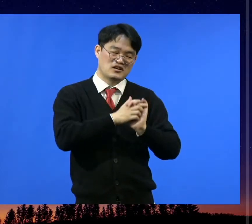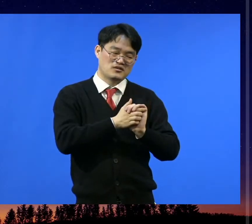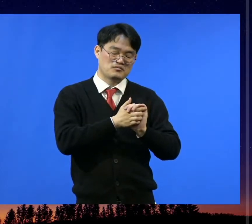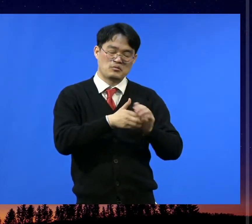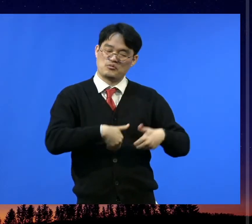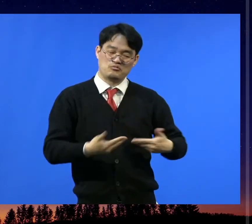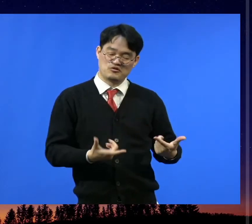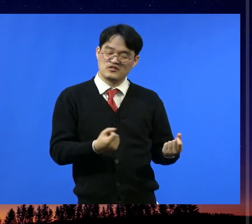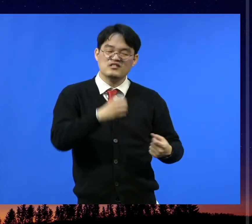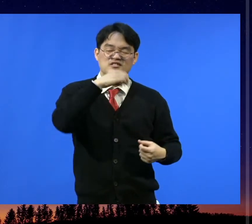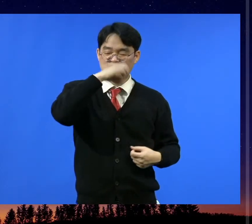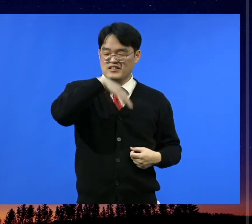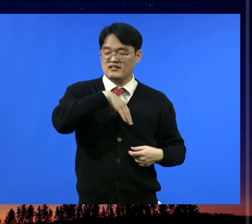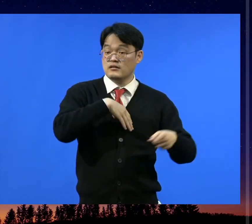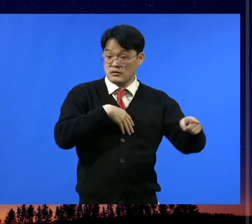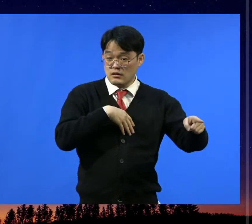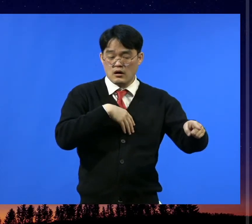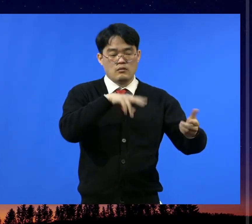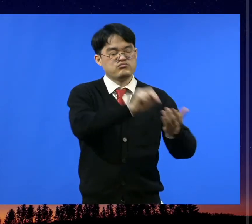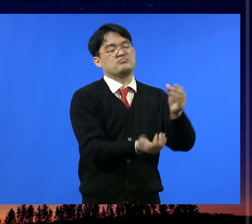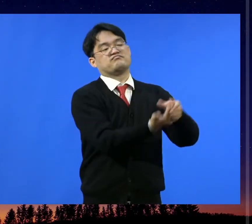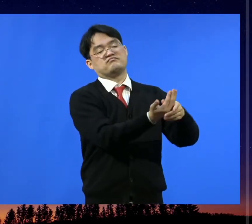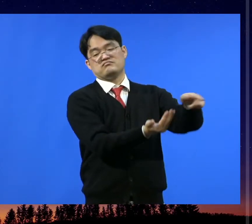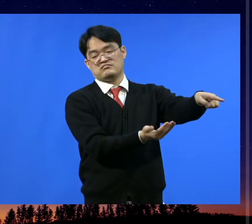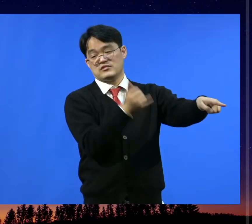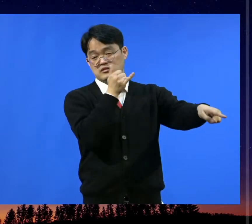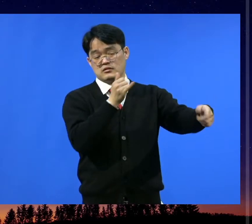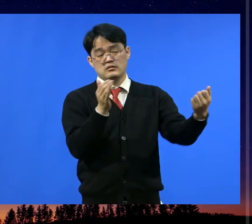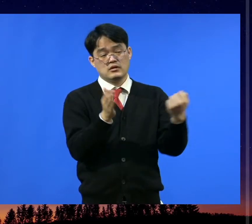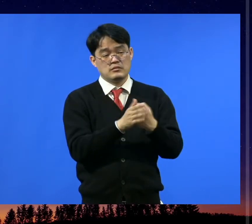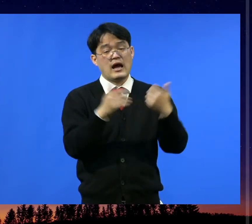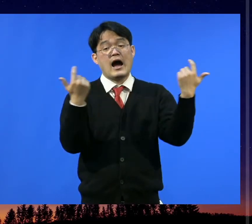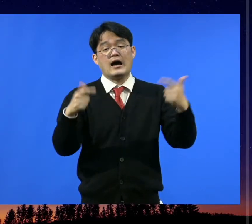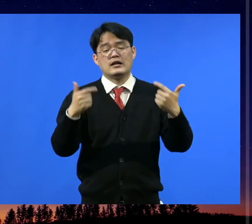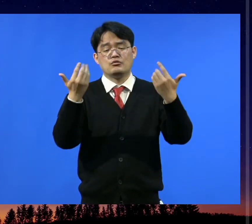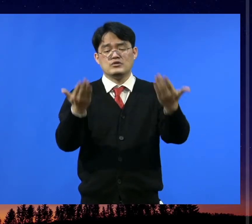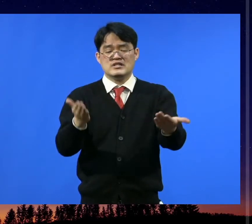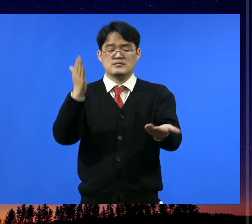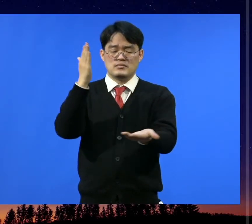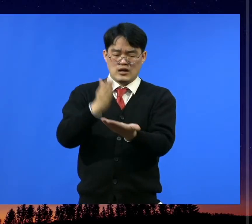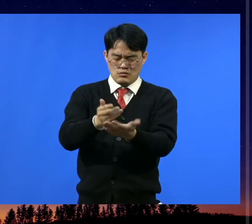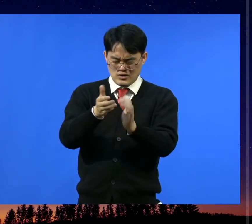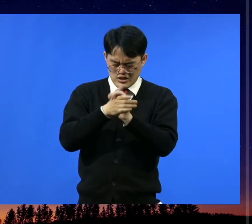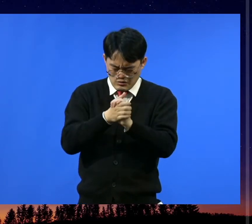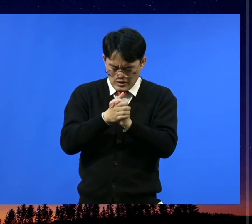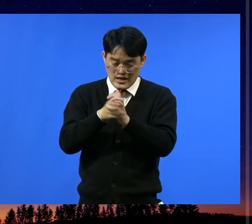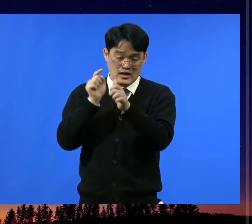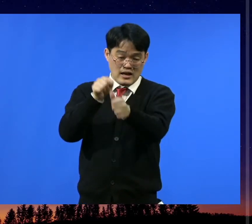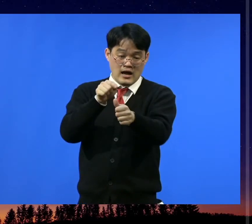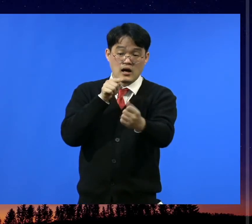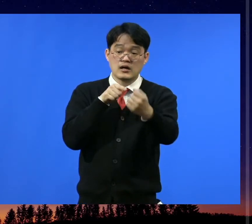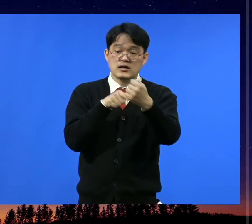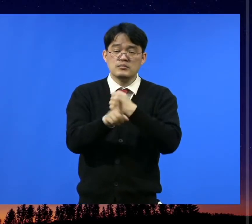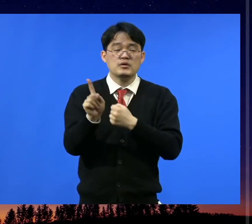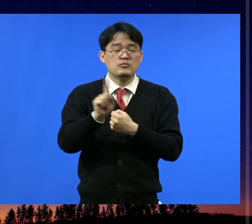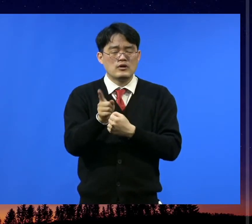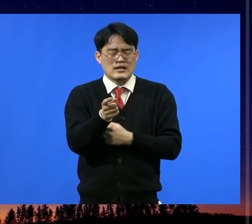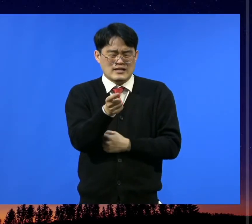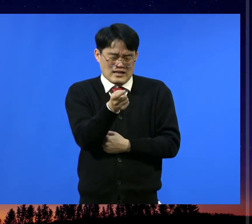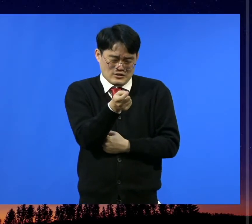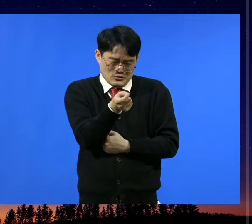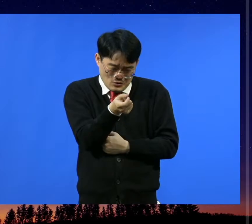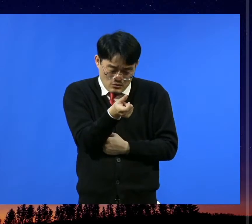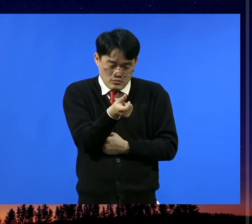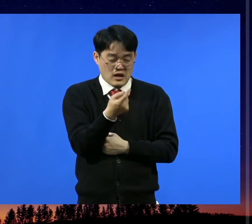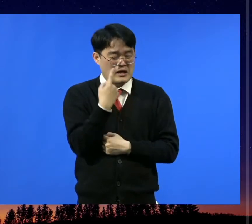여러분, 항상 뭐예요? 쉬지 말고 기도하라는 말도 그 말이죠. 아주 작은 일에도 하나님을 의지하라는